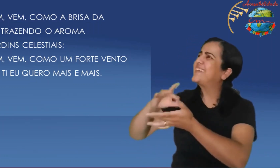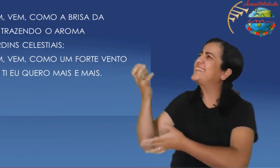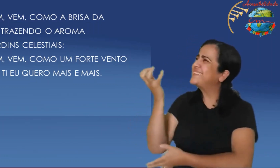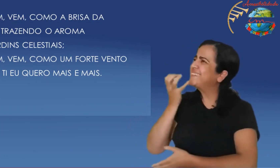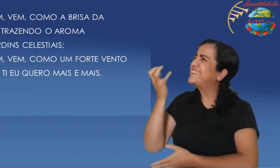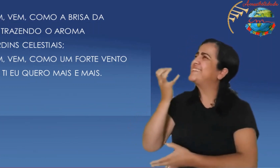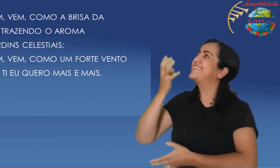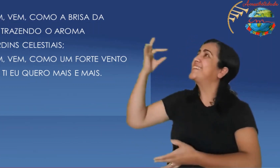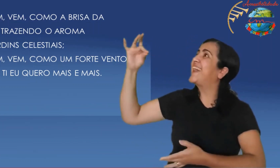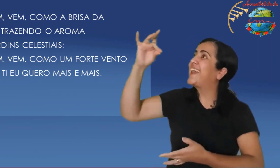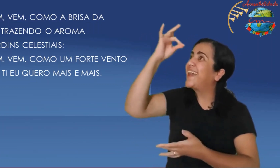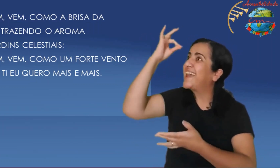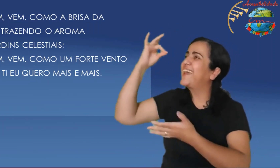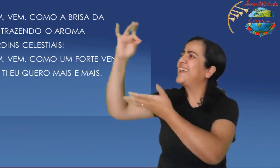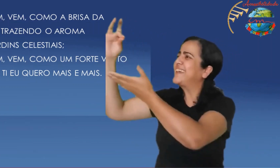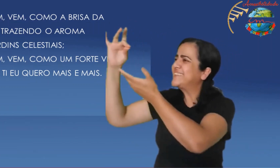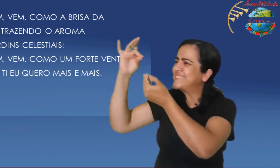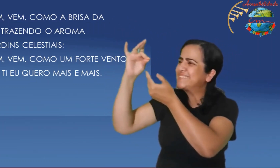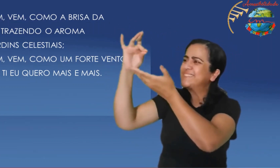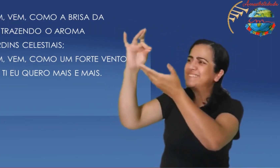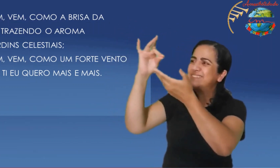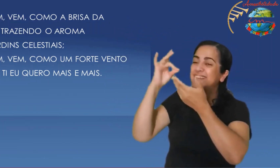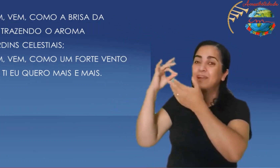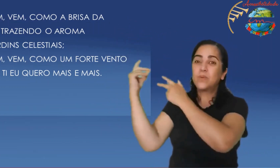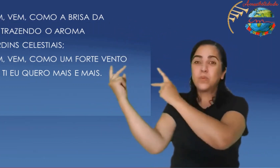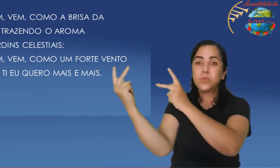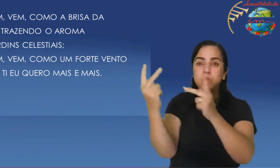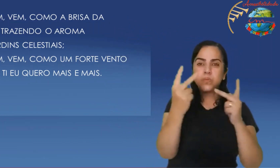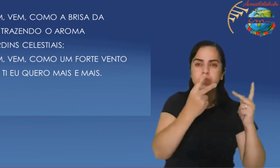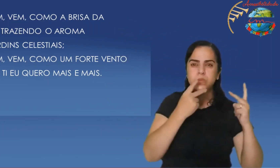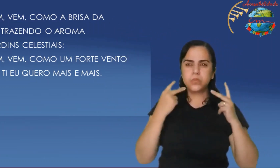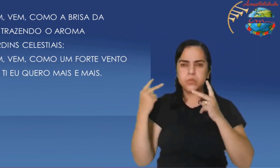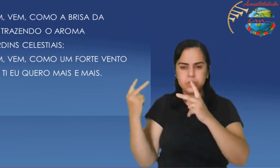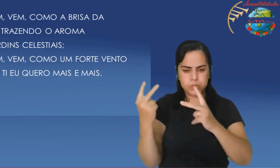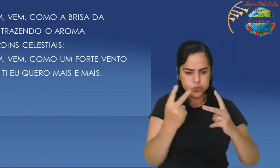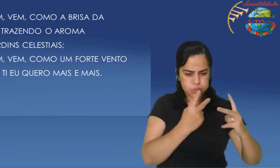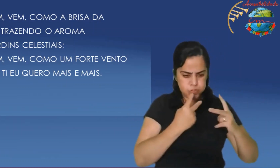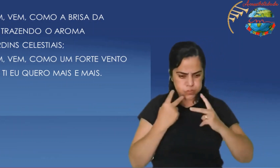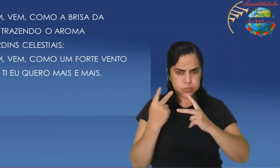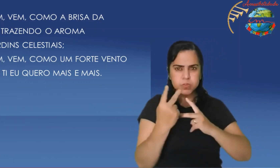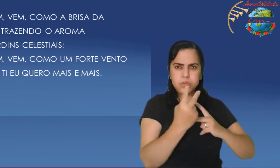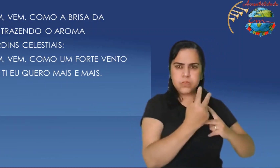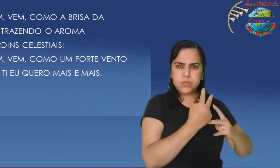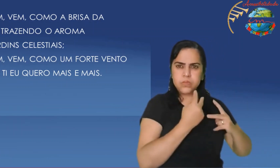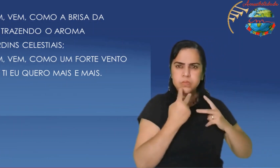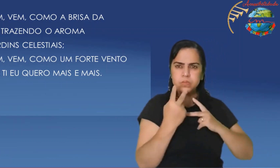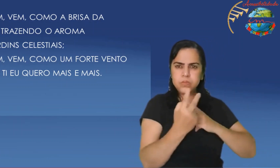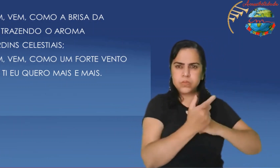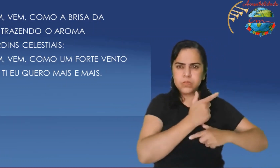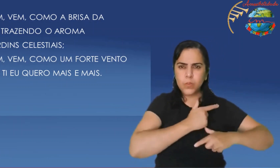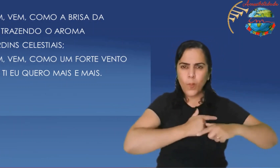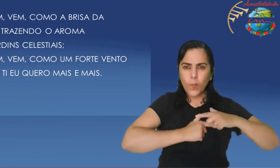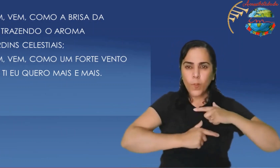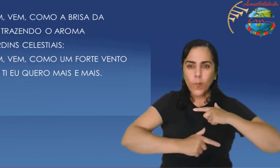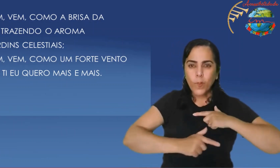Vem, sim, vem, como forte vento